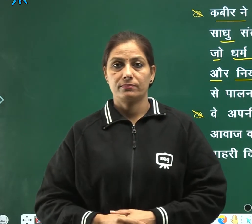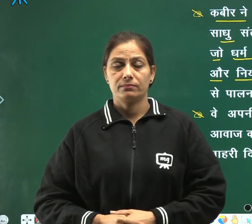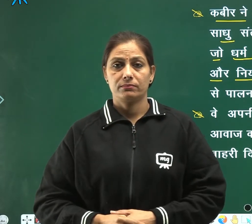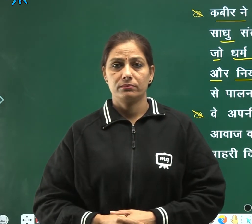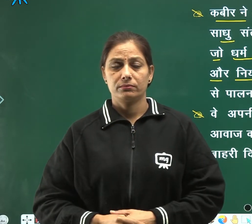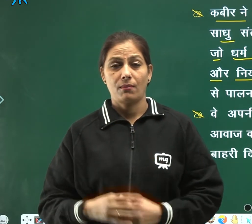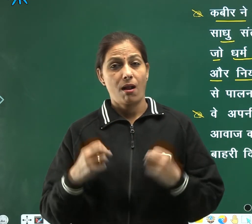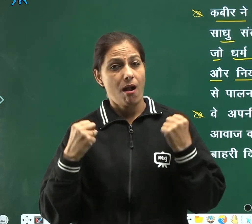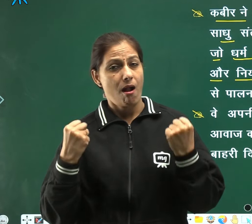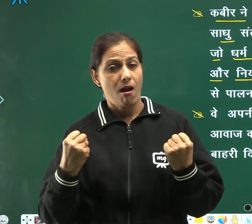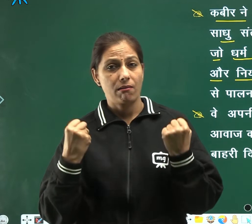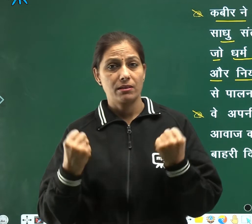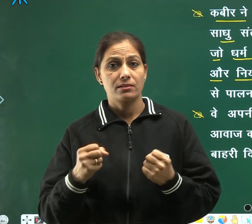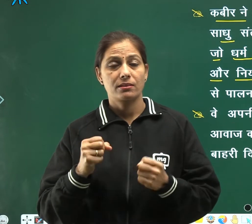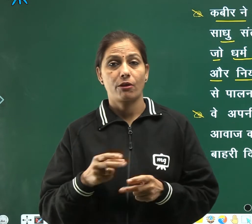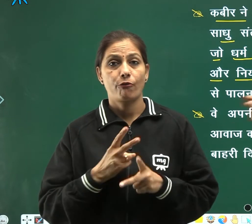कठोरता से पालन करते हैं,